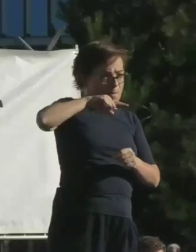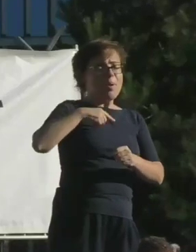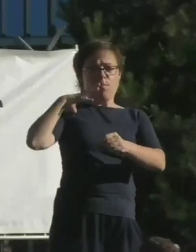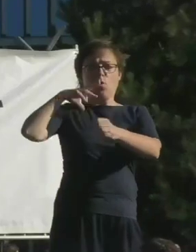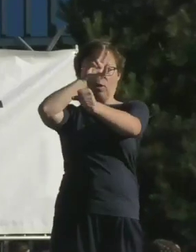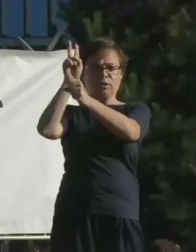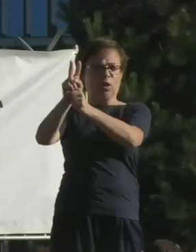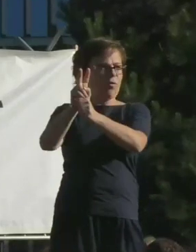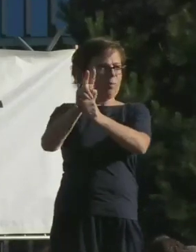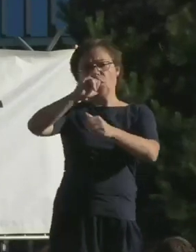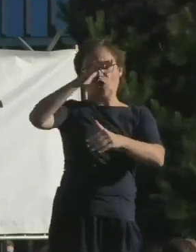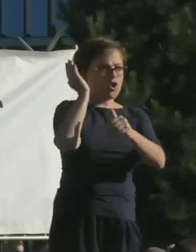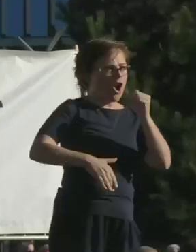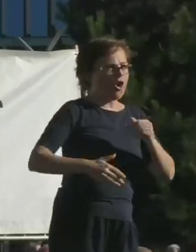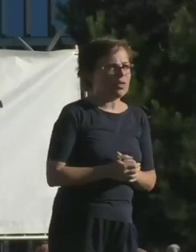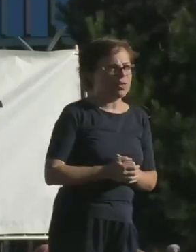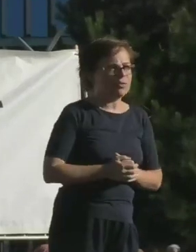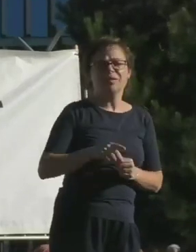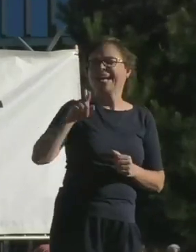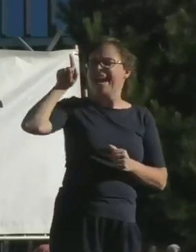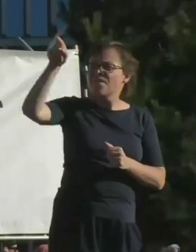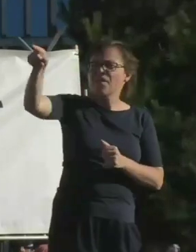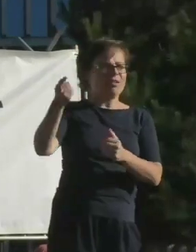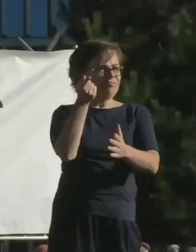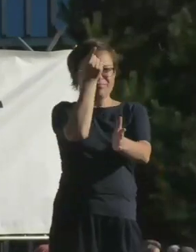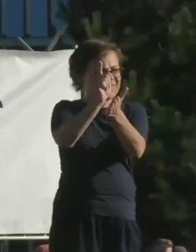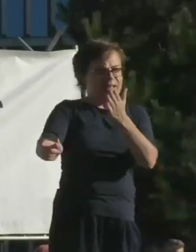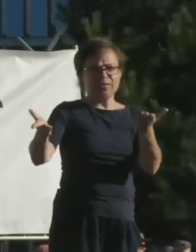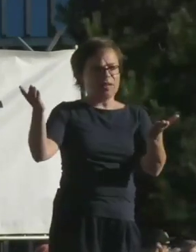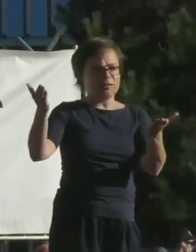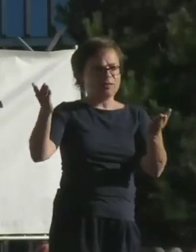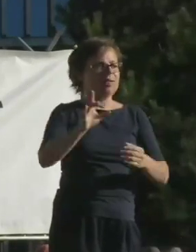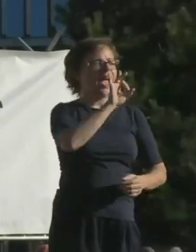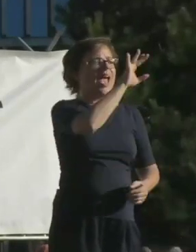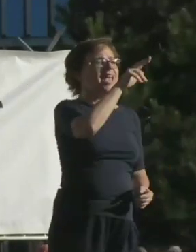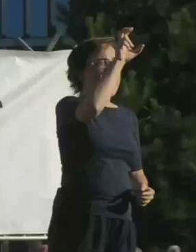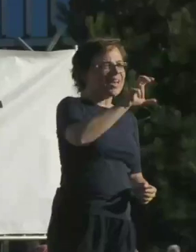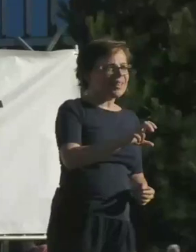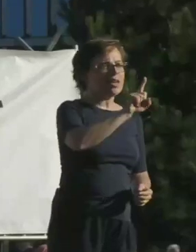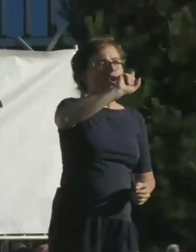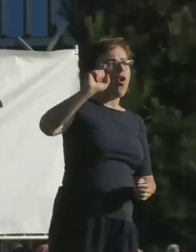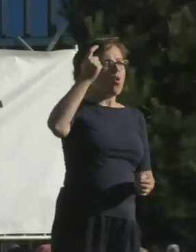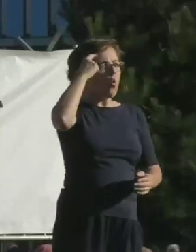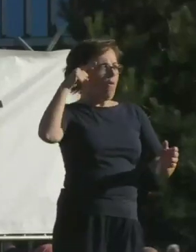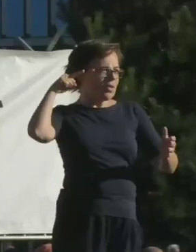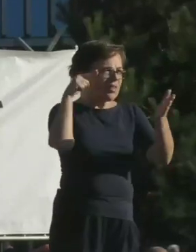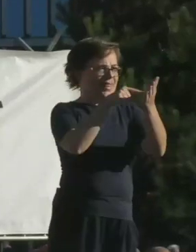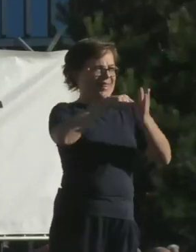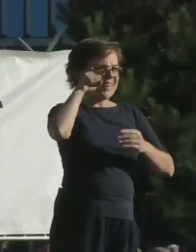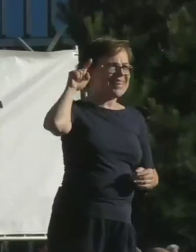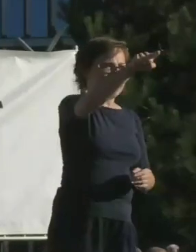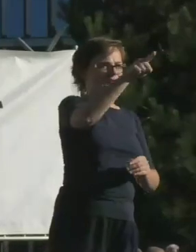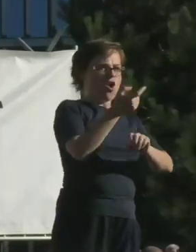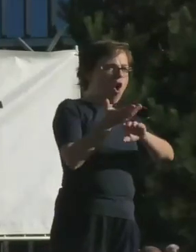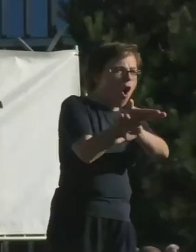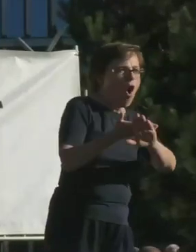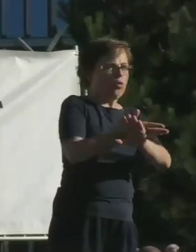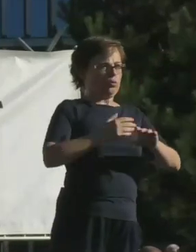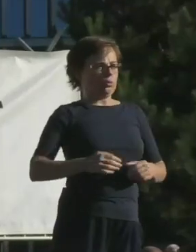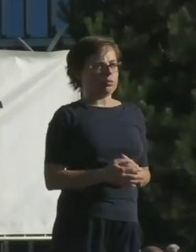zaufania i to koniec. Nie zdaliście tego egzaminu. Giertych, przede wszystkim ty,